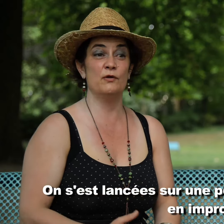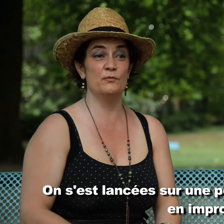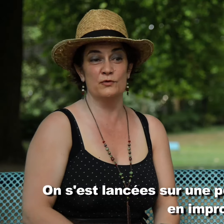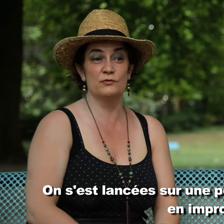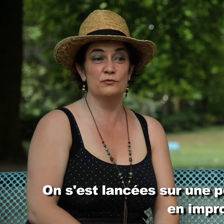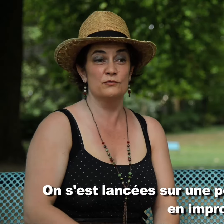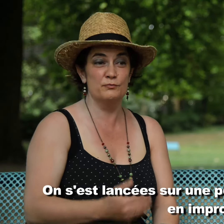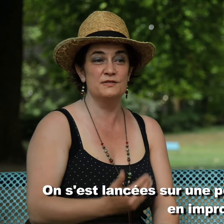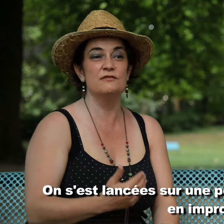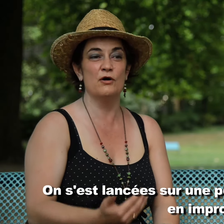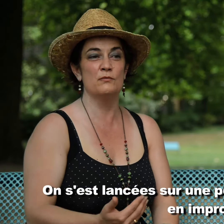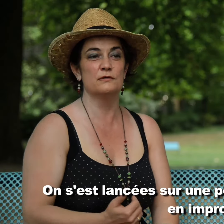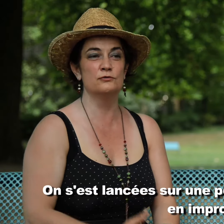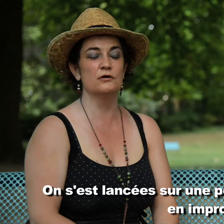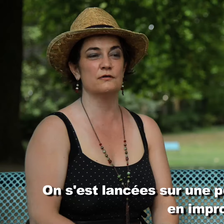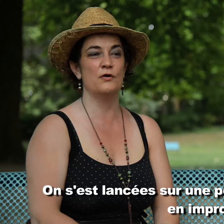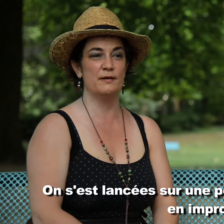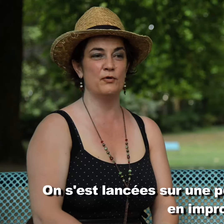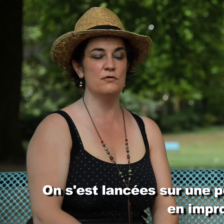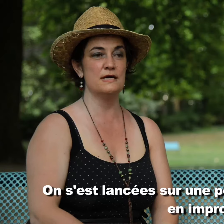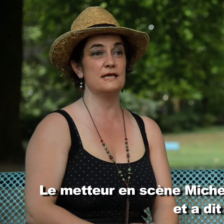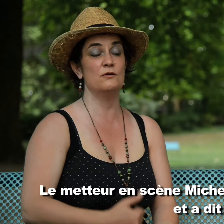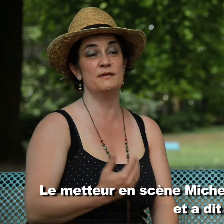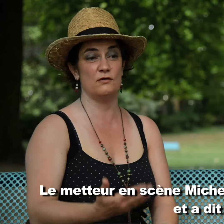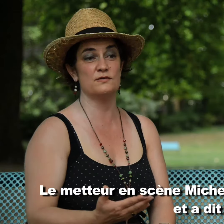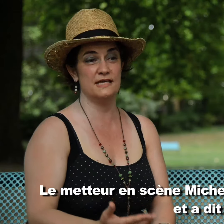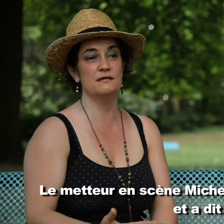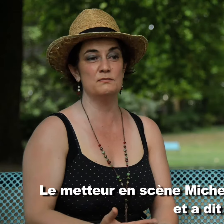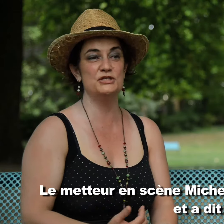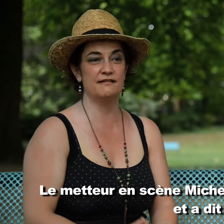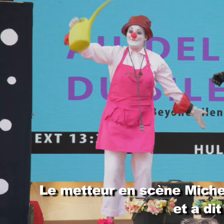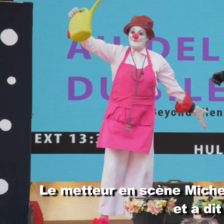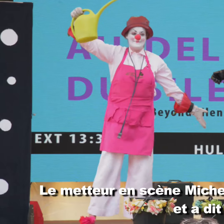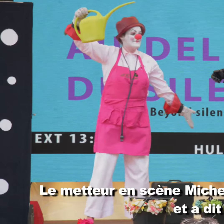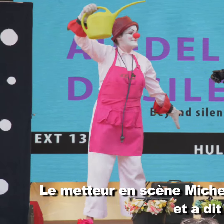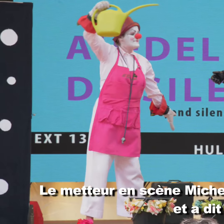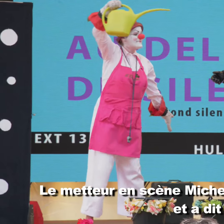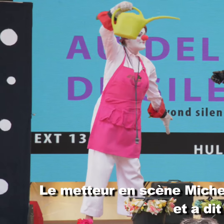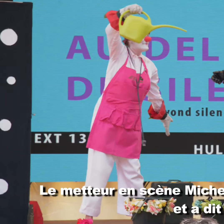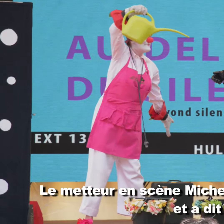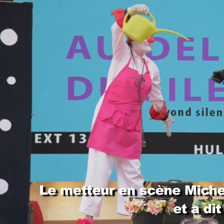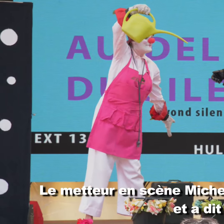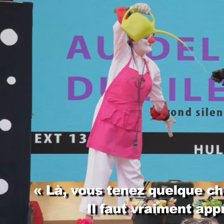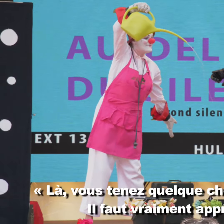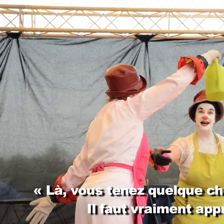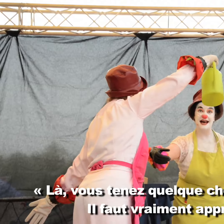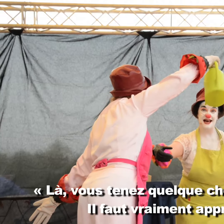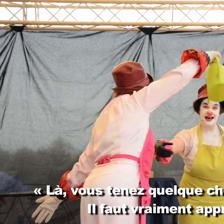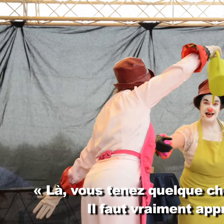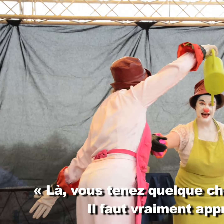petite forme courte en impro et le metteur en scène, Michel Trio, nous a vu et a dit mais là vous tenez quelque